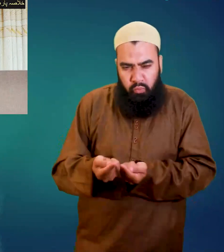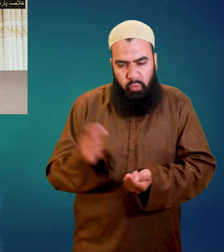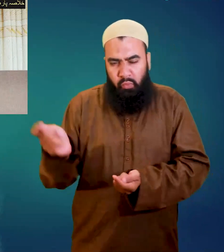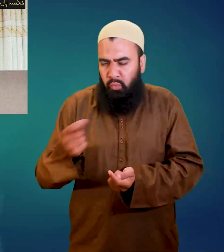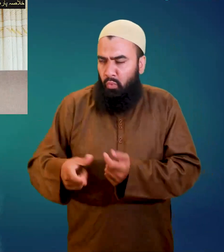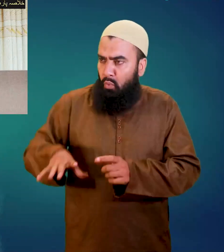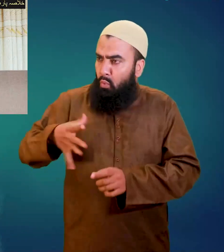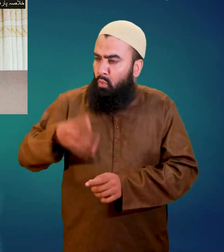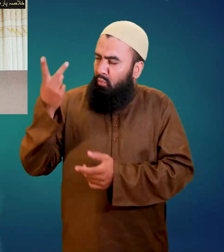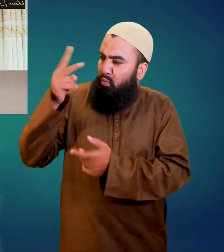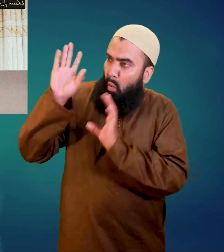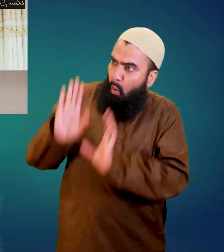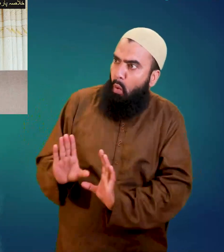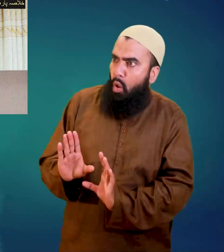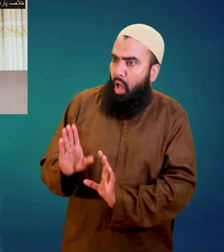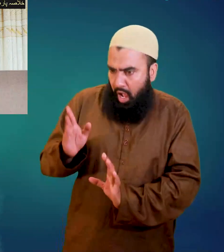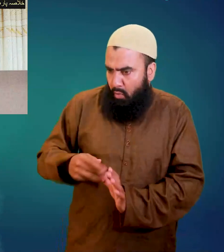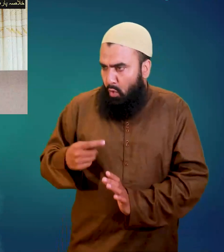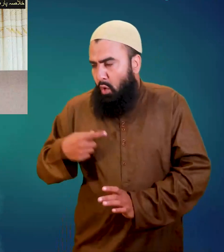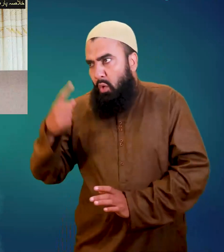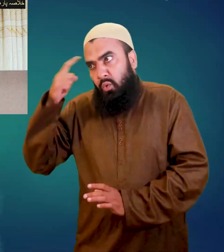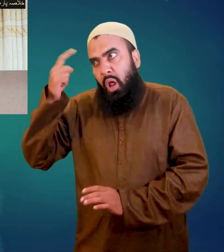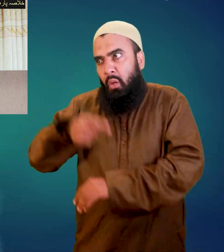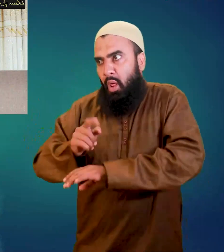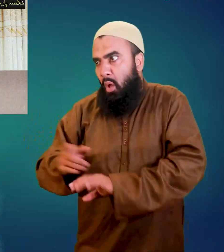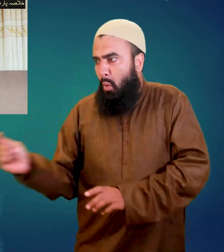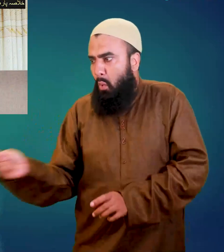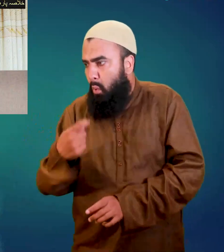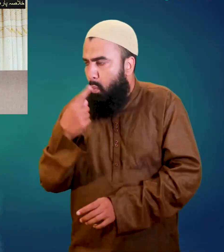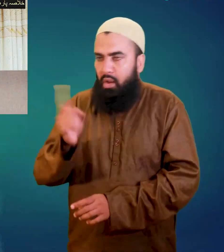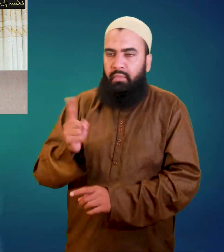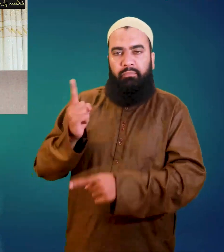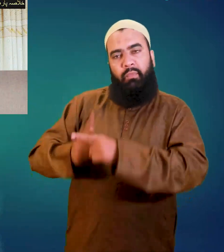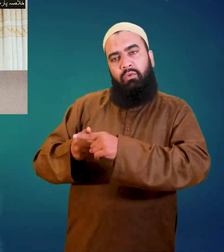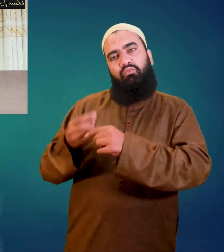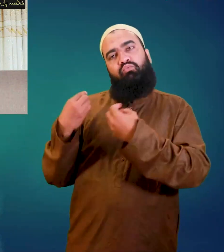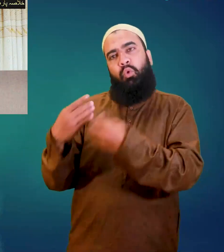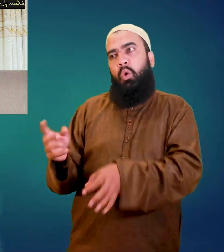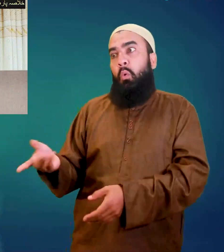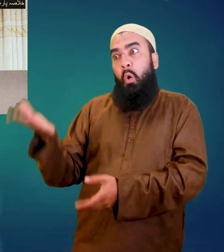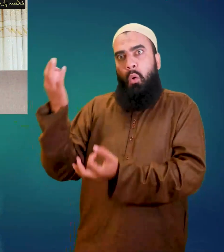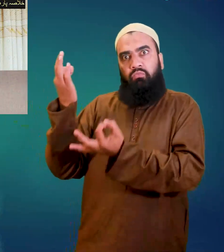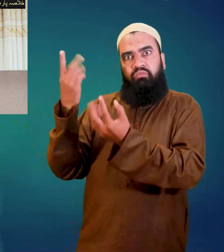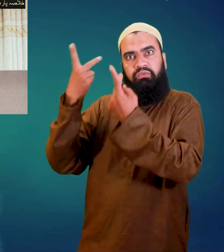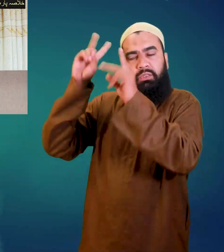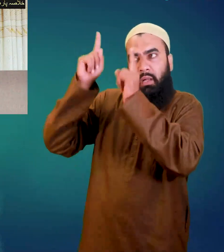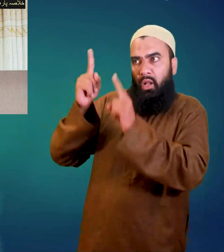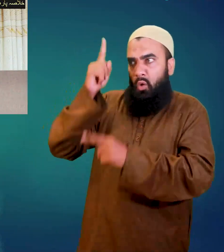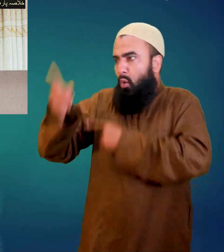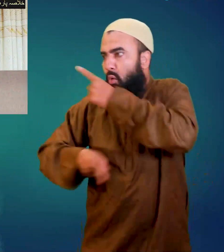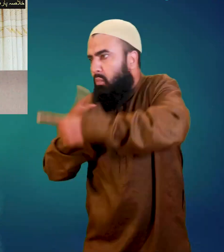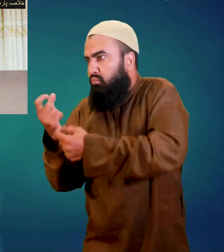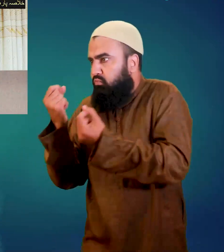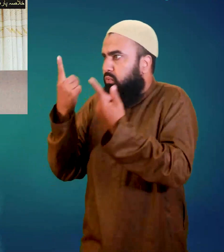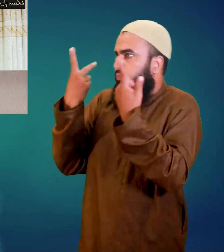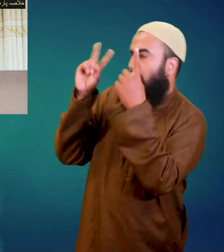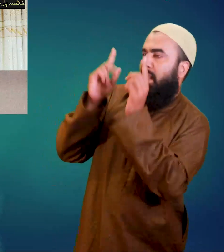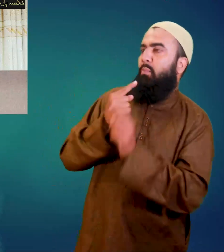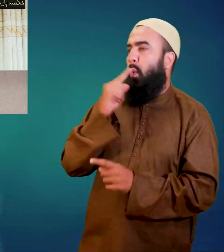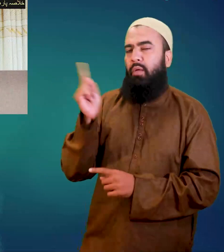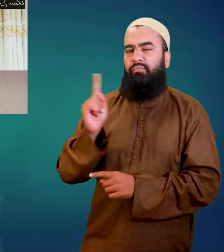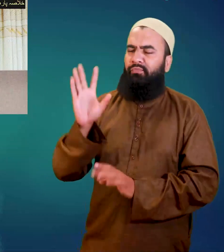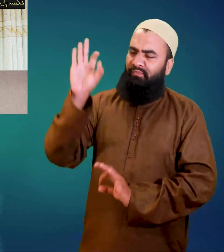کرو۔ برائی کو بھلائی سے، ظلم کو انصاف سے، اور بے رحمی کو رحم دلی